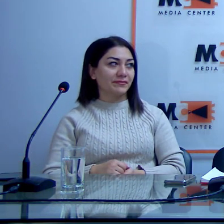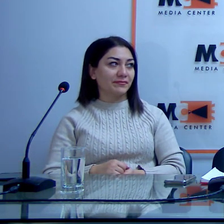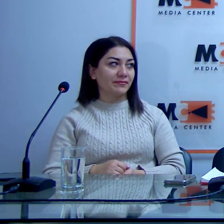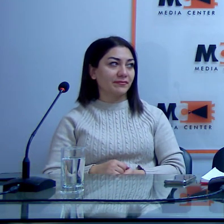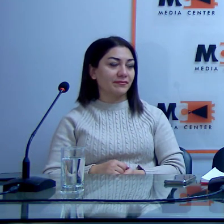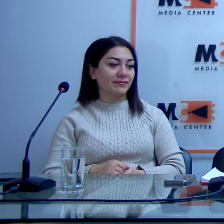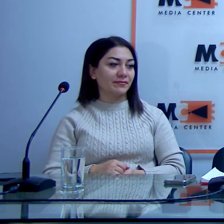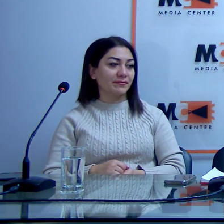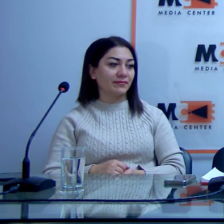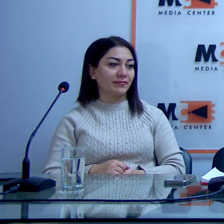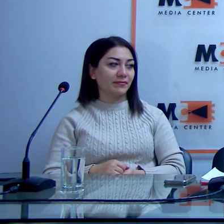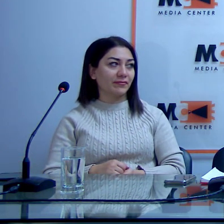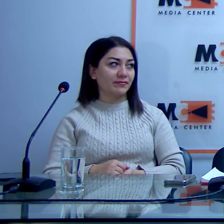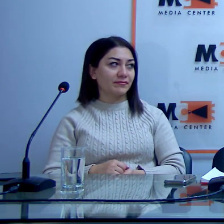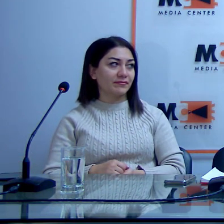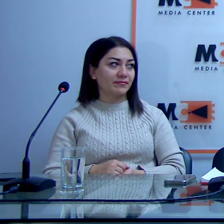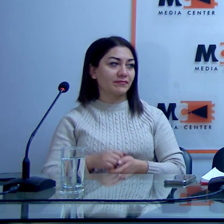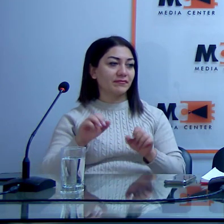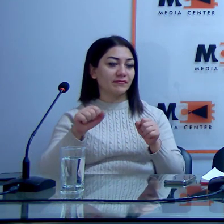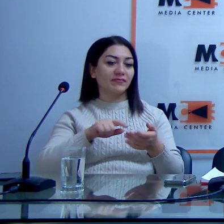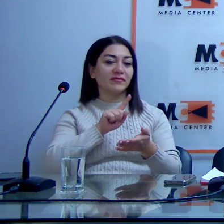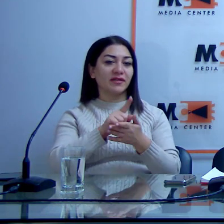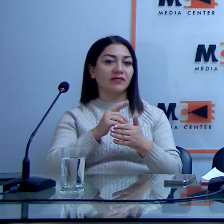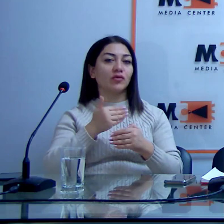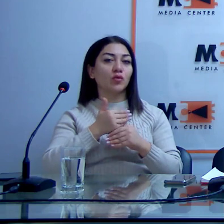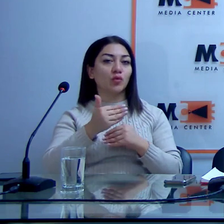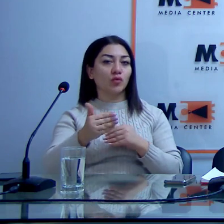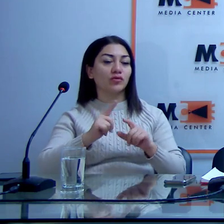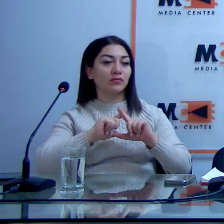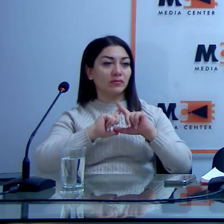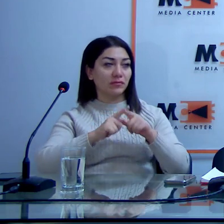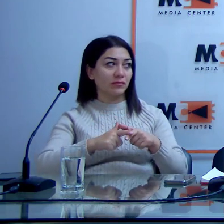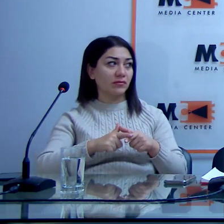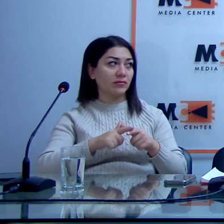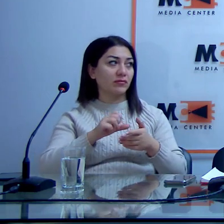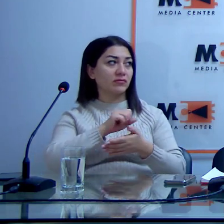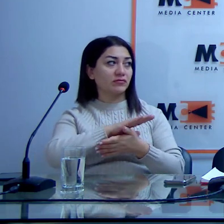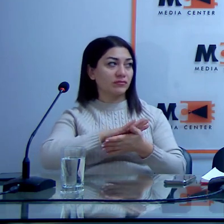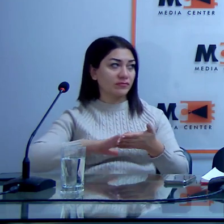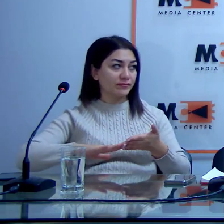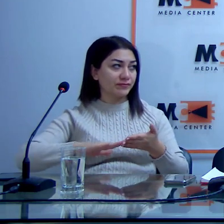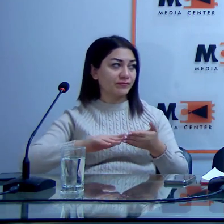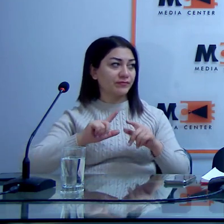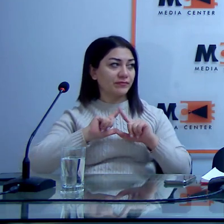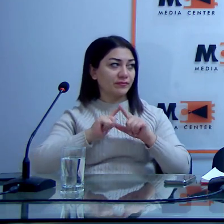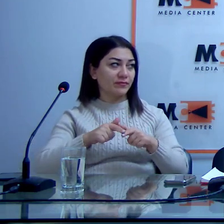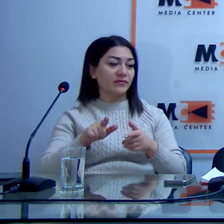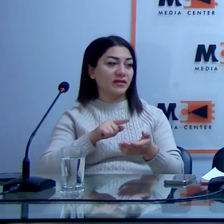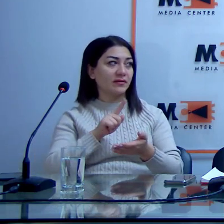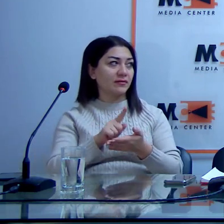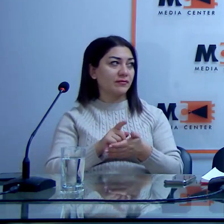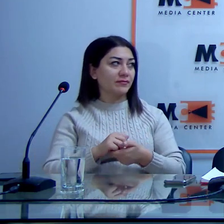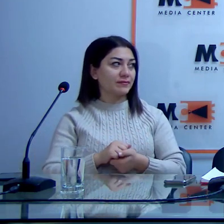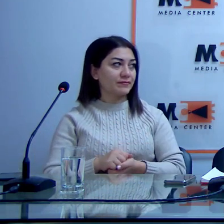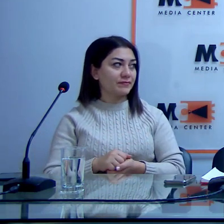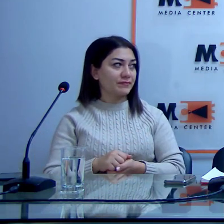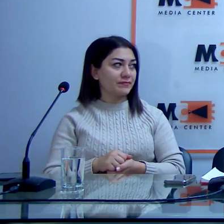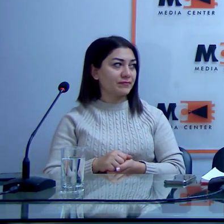Շատ լավ, եթե կարող ենք այդ հարցին ավելի ուշ էլ անդրադառնալ, դուք կարող եք շարունակել, հետո անդրադառնանք նաև այդ հարցին։